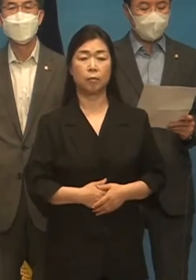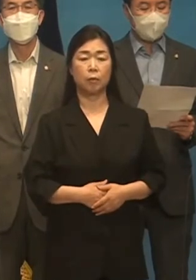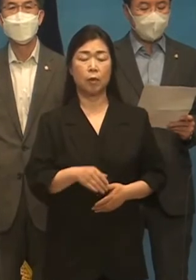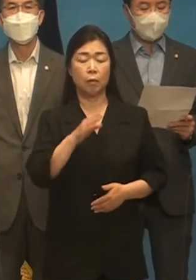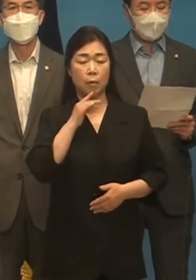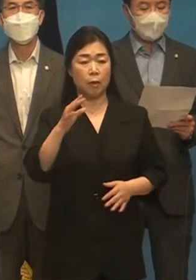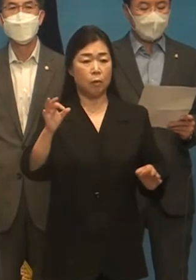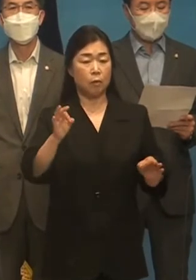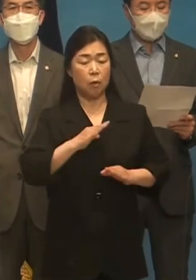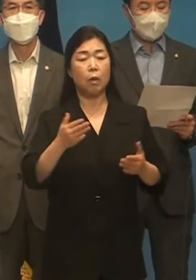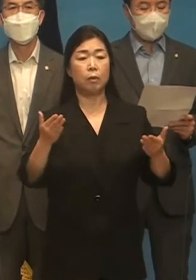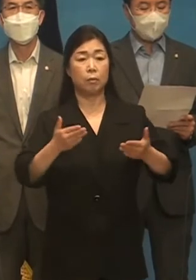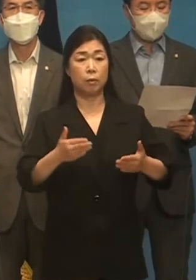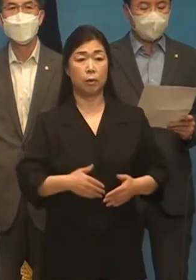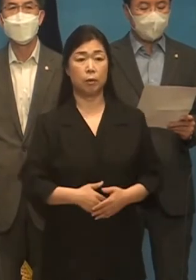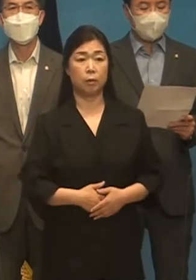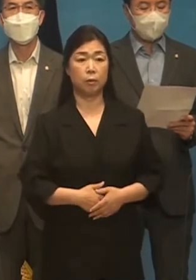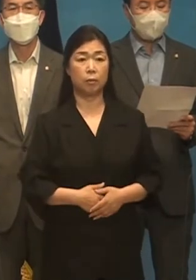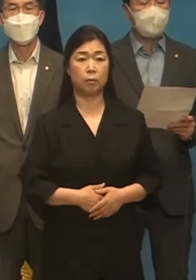전대미문의 의혹입니다.